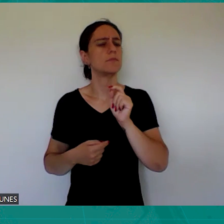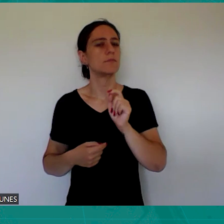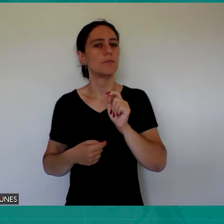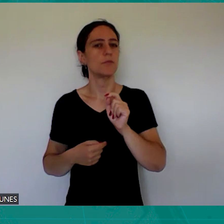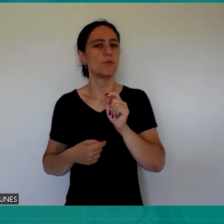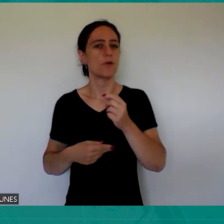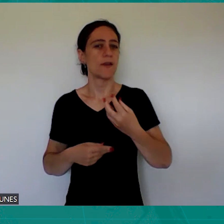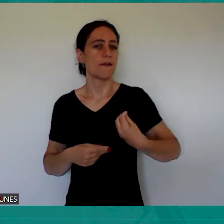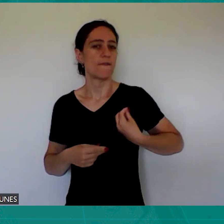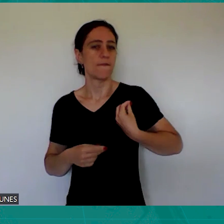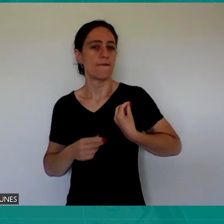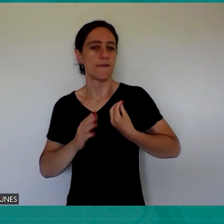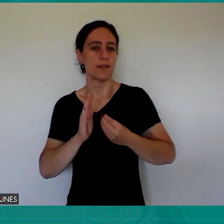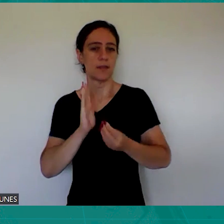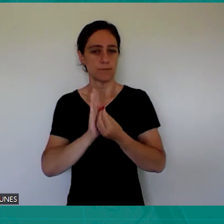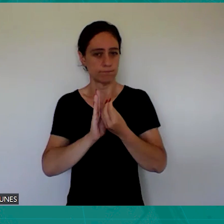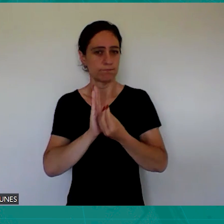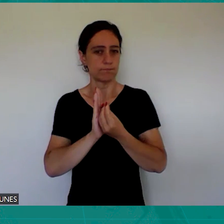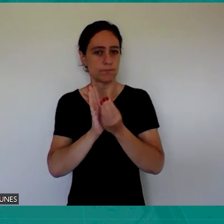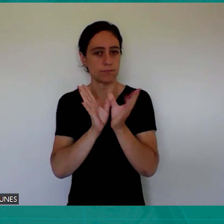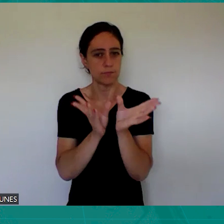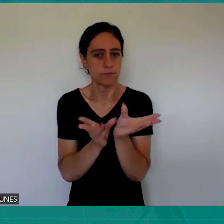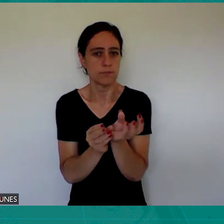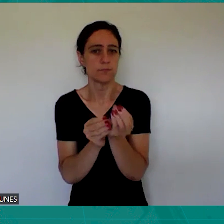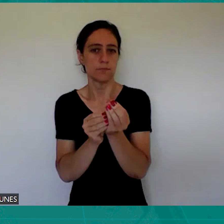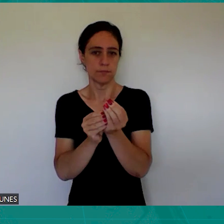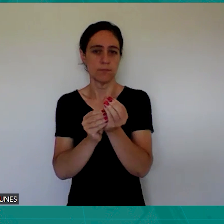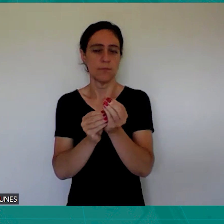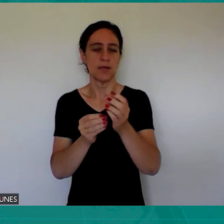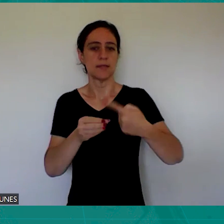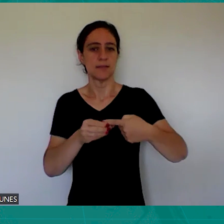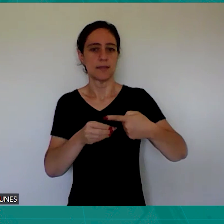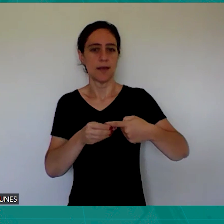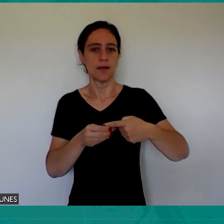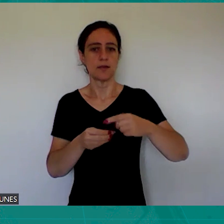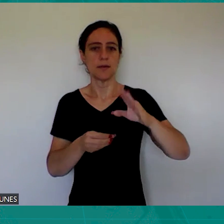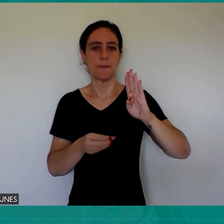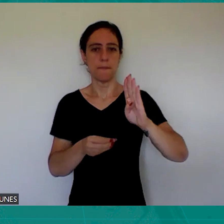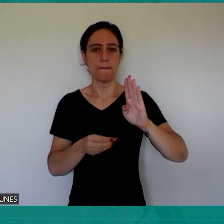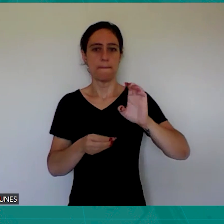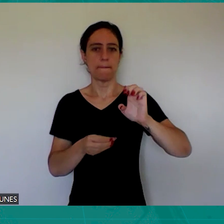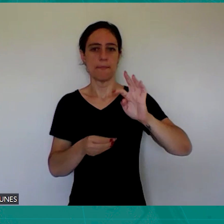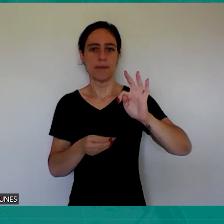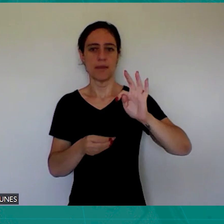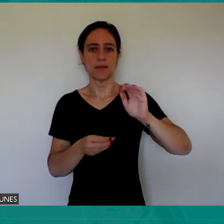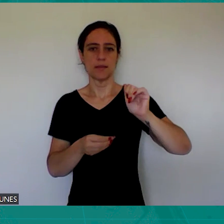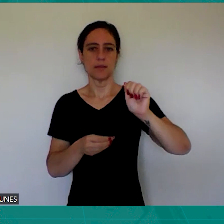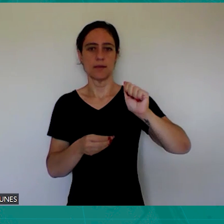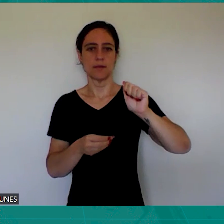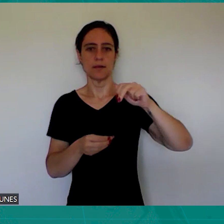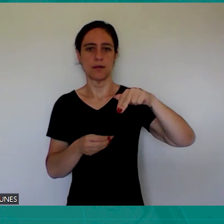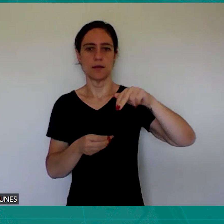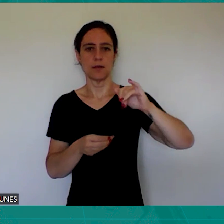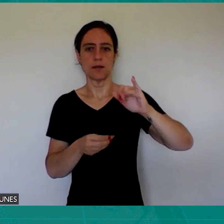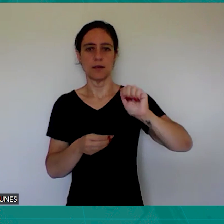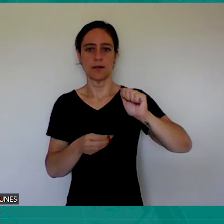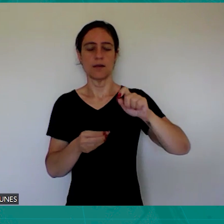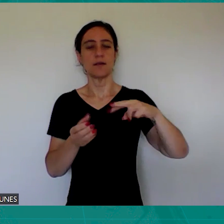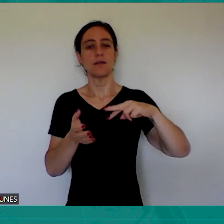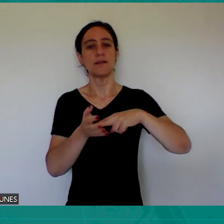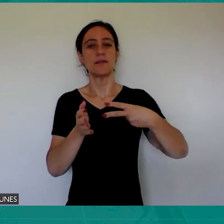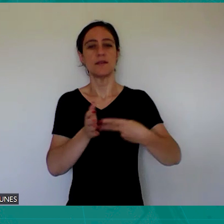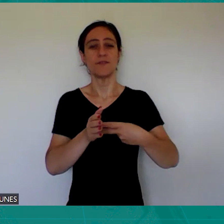igreja em Betânia. Betânia quer dizer a casa da miséria, casa dos